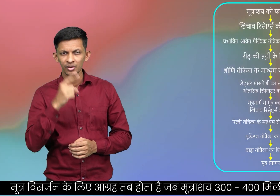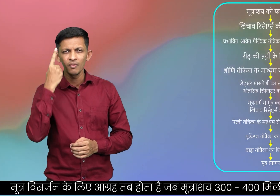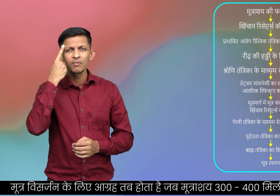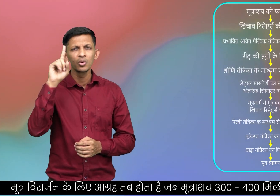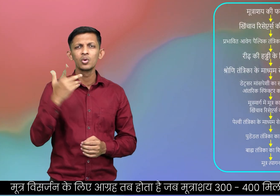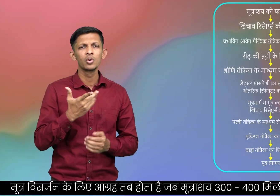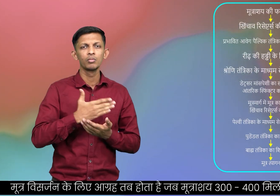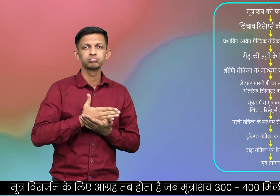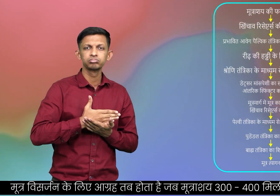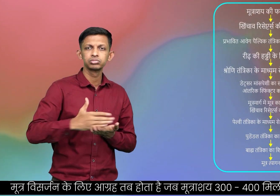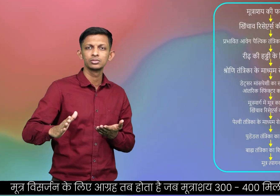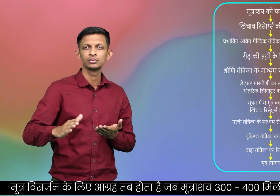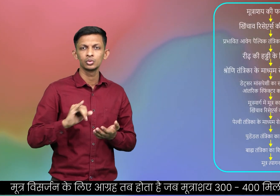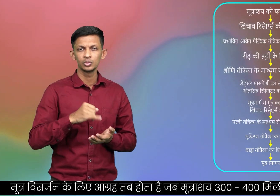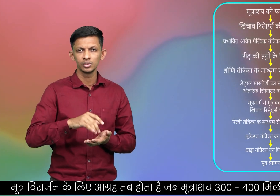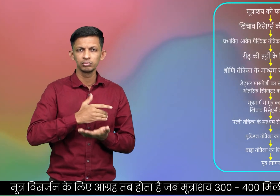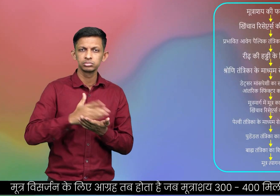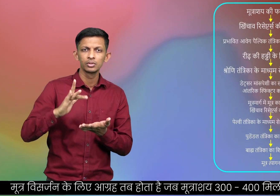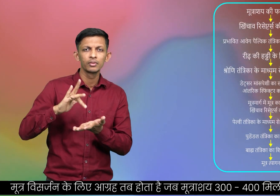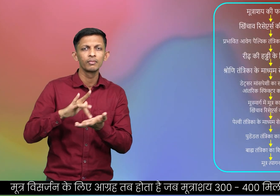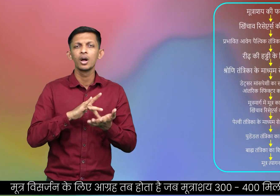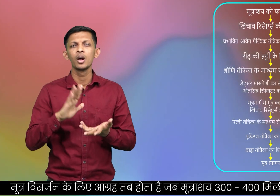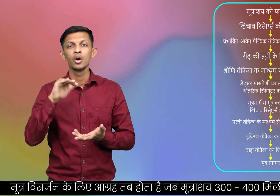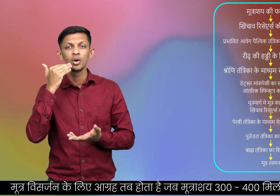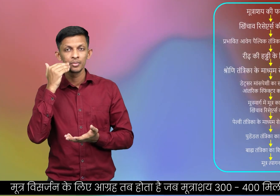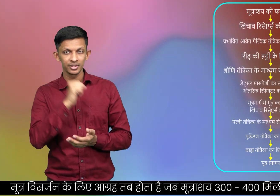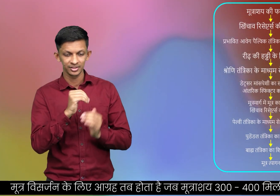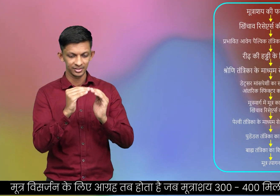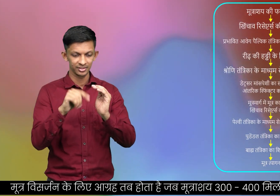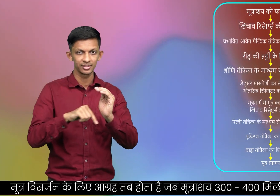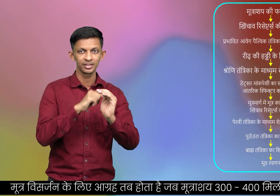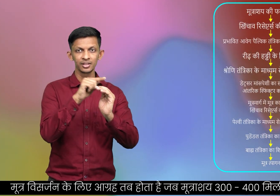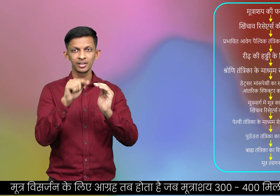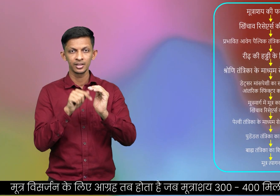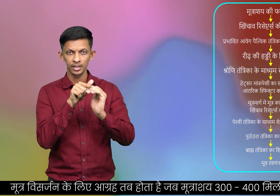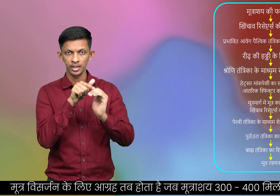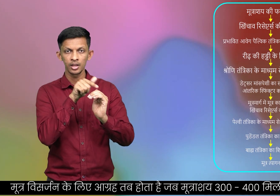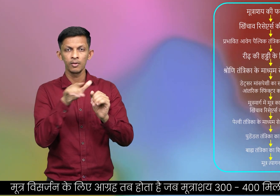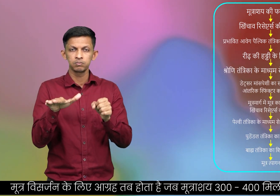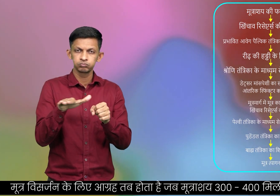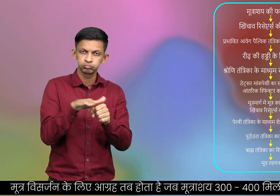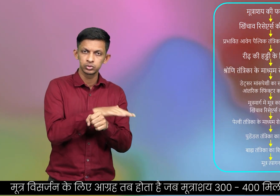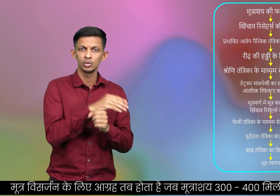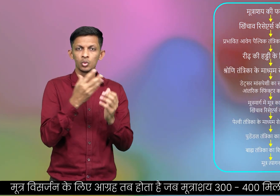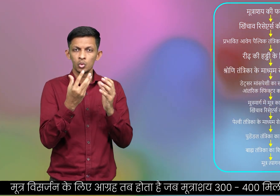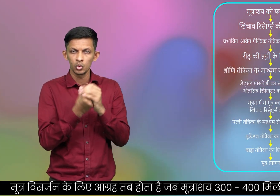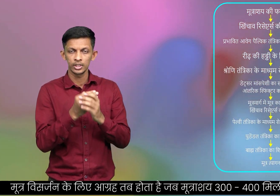के लिए आग्रह तब होता है जब मूत्राशय 300